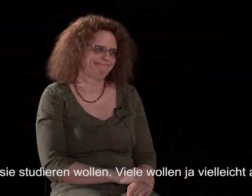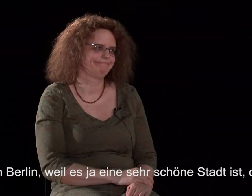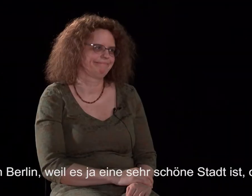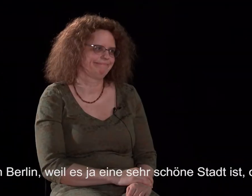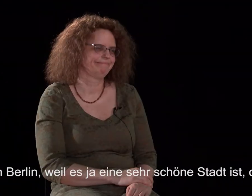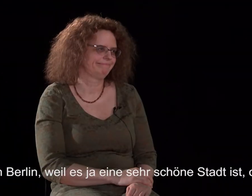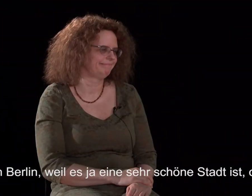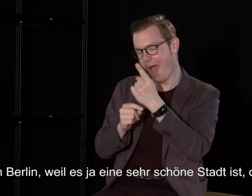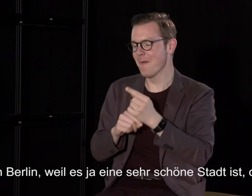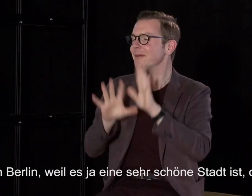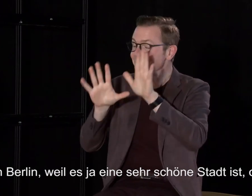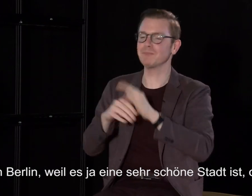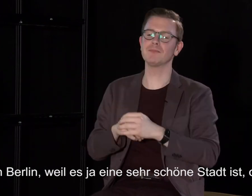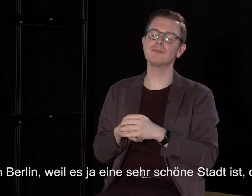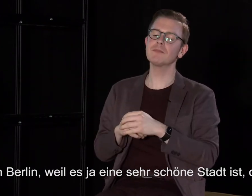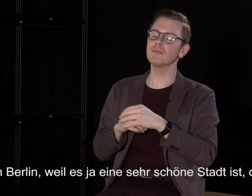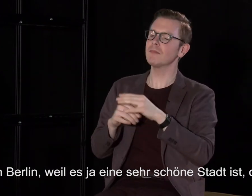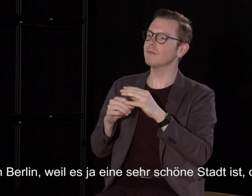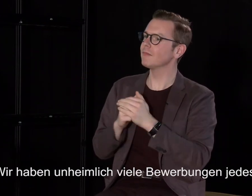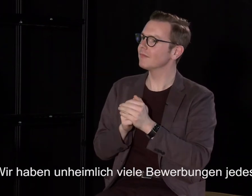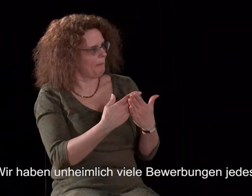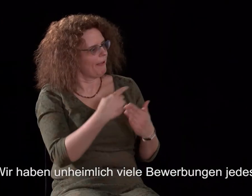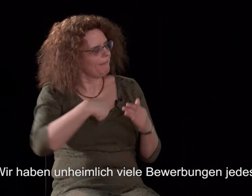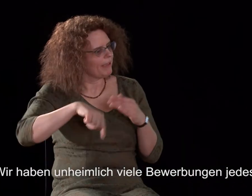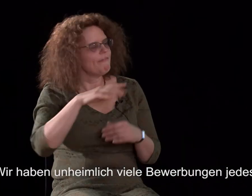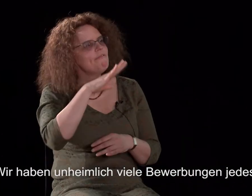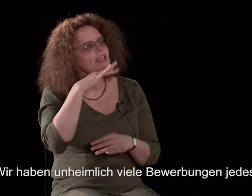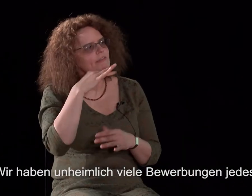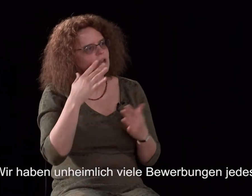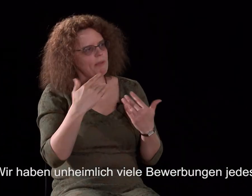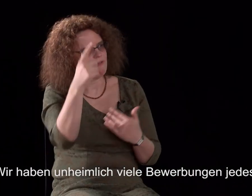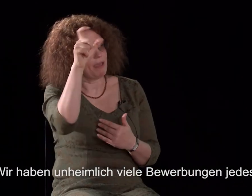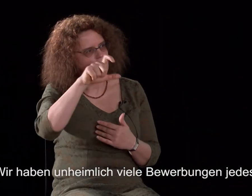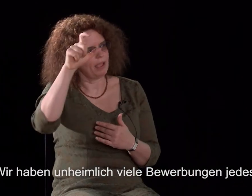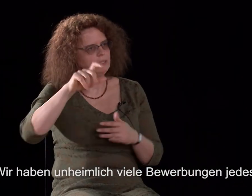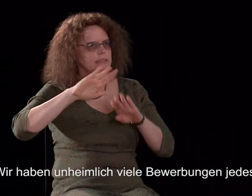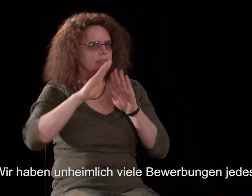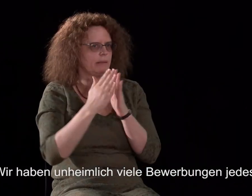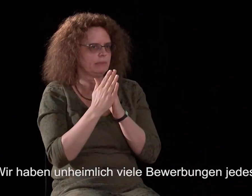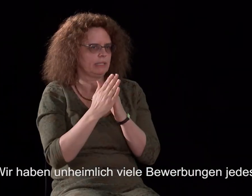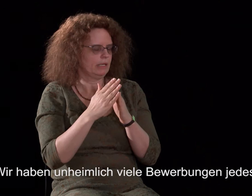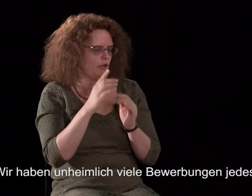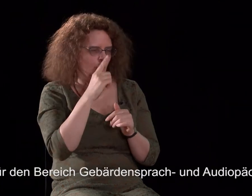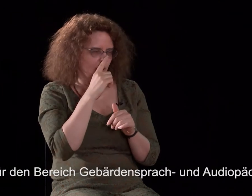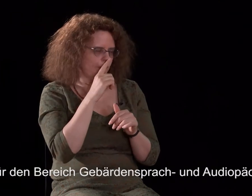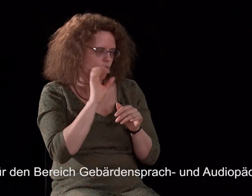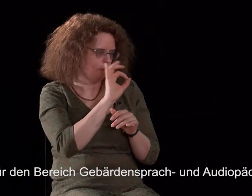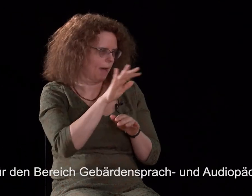Berlin, weil es ja auch eine sehr schöne Stadt ist. Ja, also wir haben unheimlich viele Bewerbungen jedes Jahr. Also jetzt nur für den